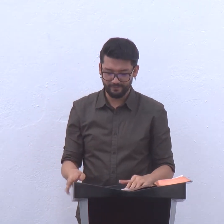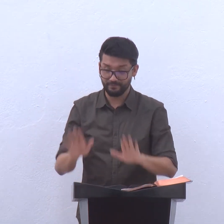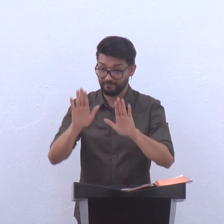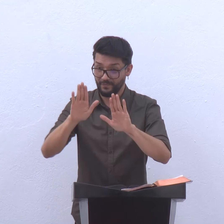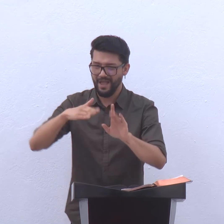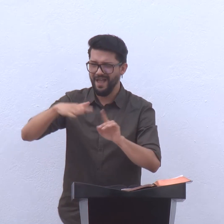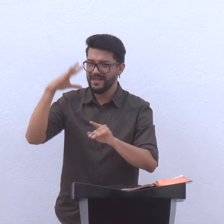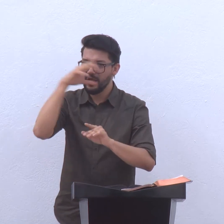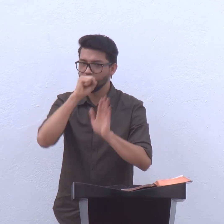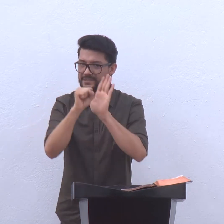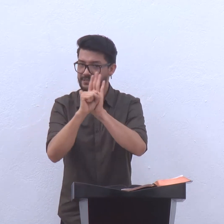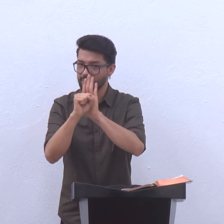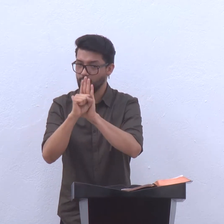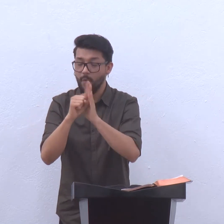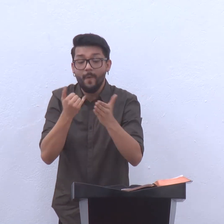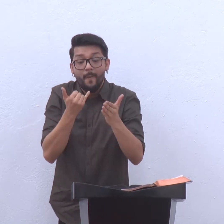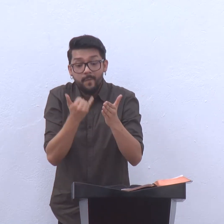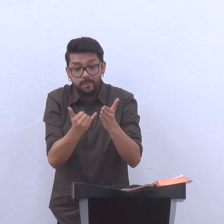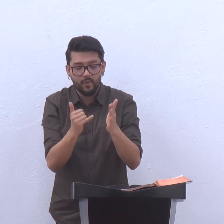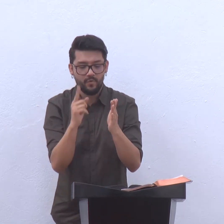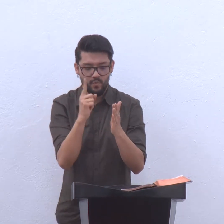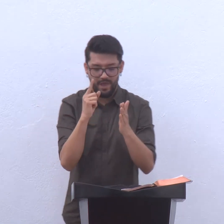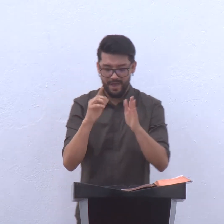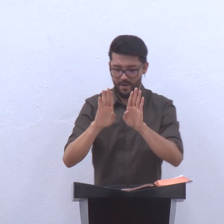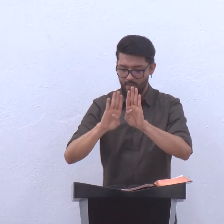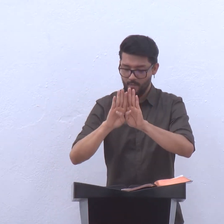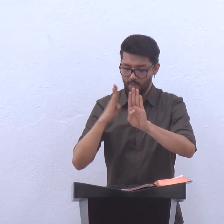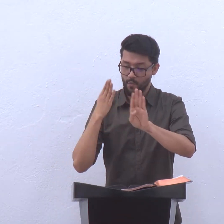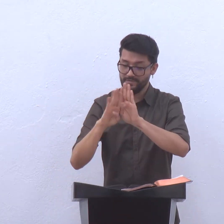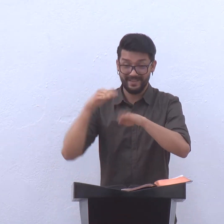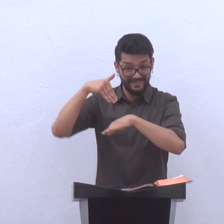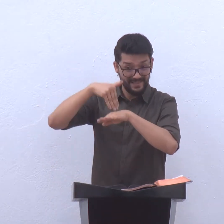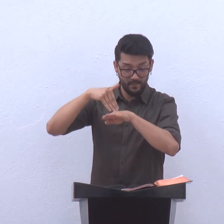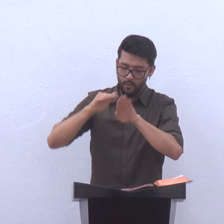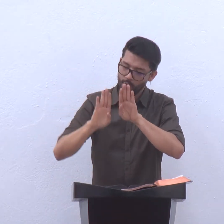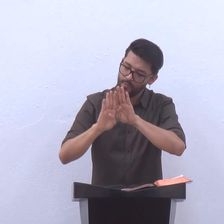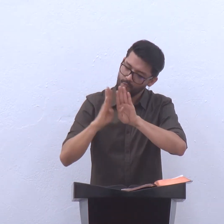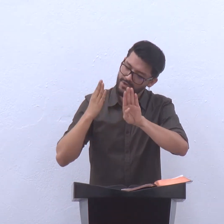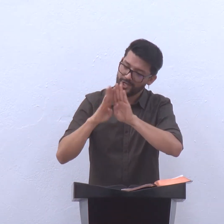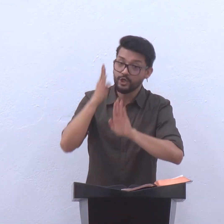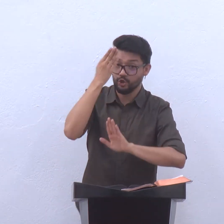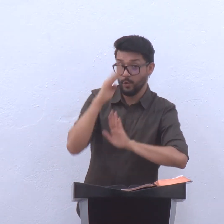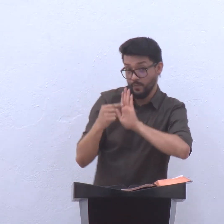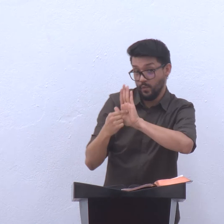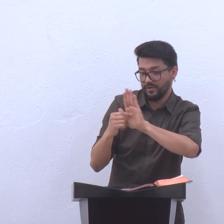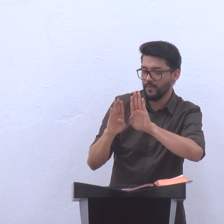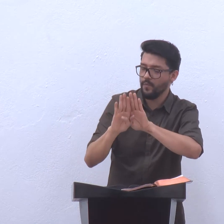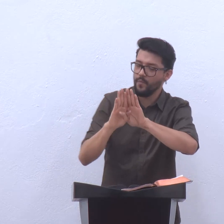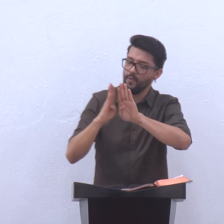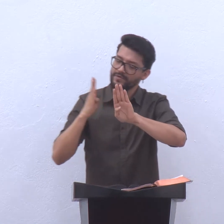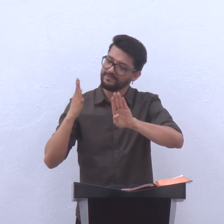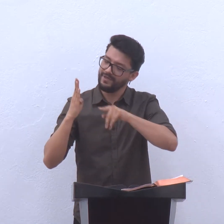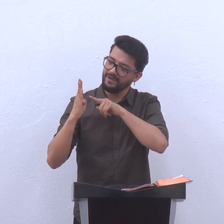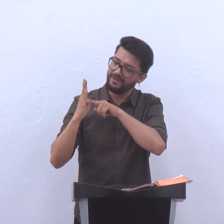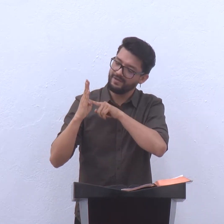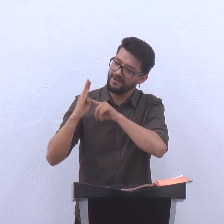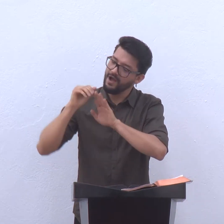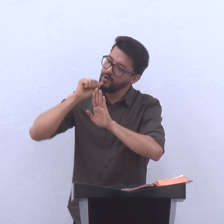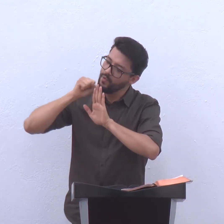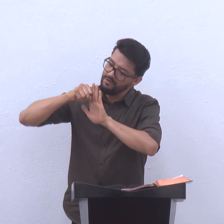¿Qué narra la visión de Ezequiel? Hay varios simbolismos en medio de esta visión. Ezequiel, Dios le permite